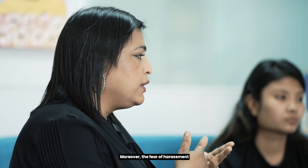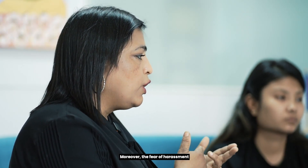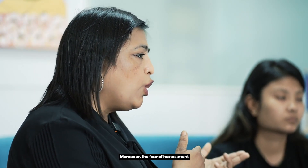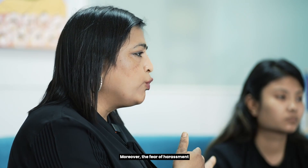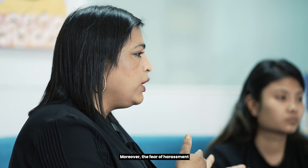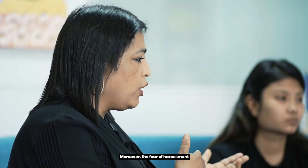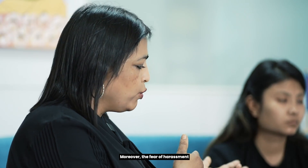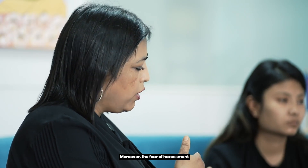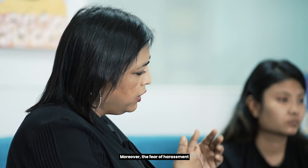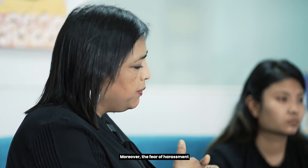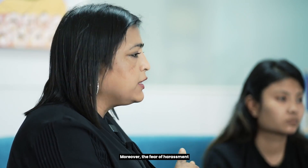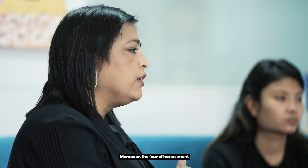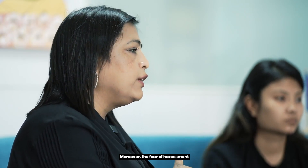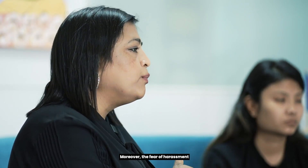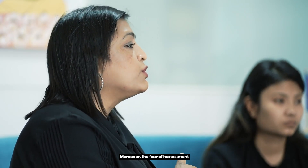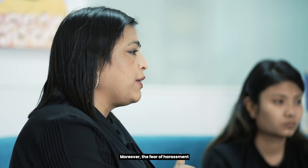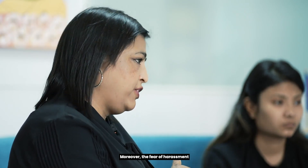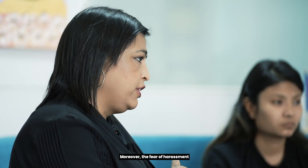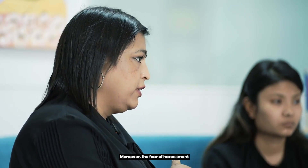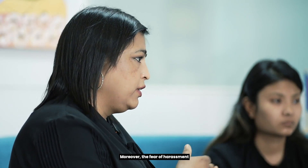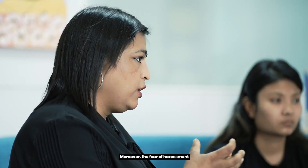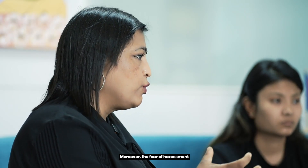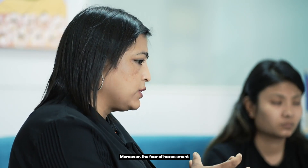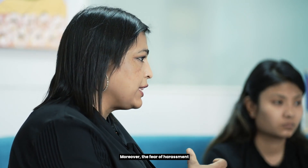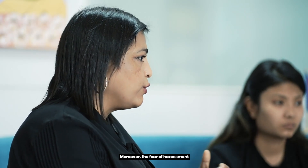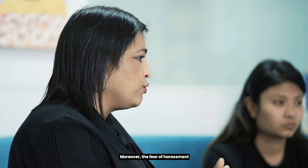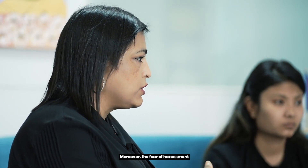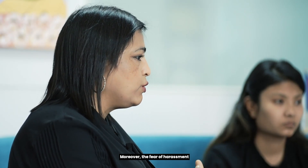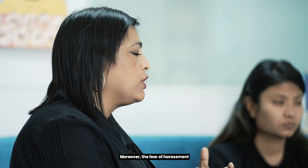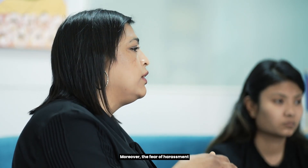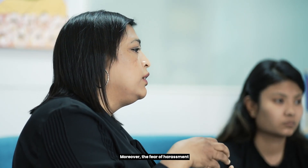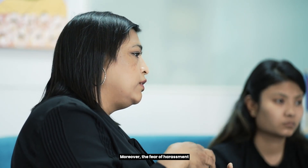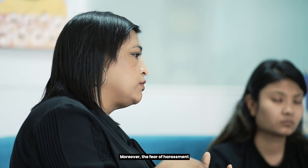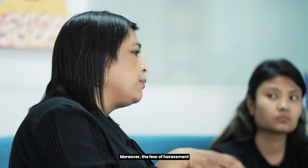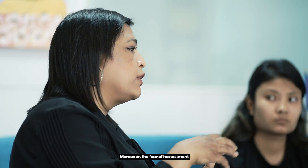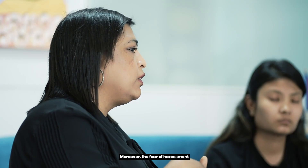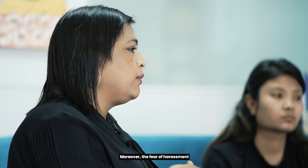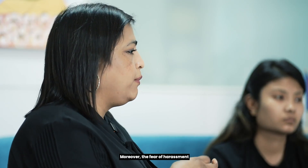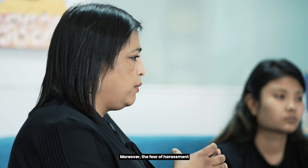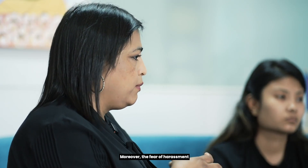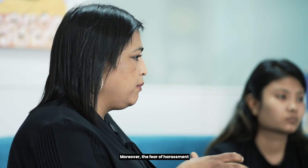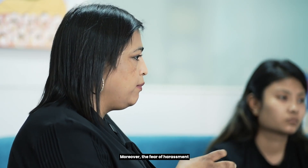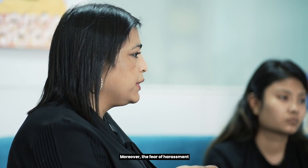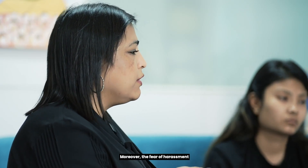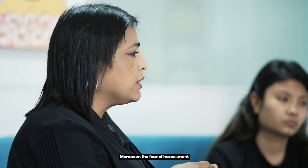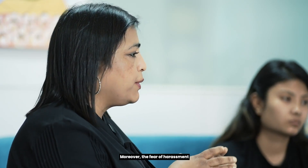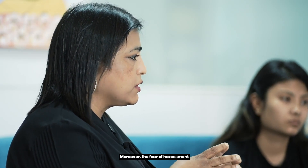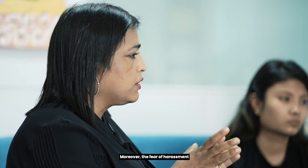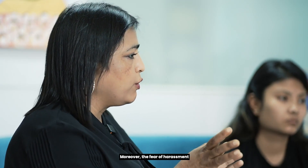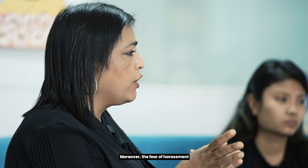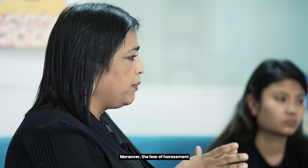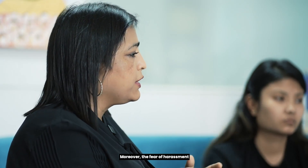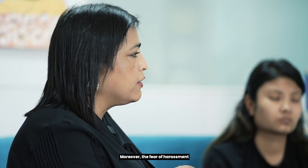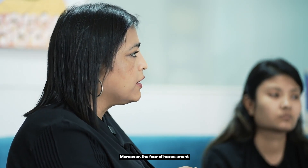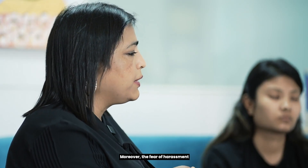त्यसपछि अरूले अरू अन्य व्यक्तिहरूले नबुझ्दाखेरि अरू साथीहरू हुनुहुन्छ नि त, उता समग्र व्यक्तिहरूसँग पढ्छ